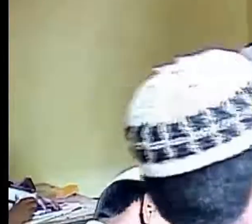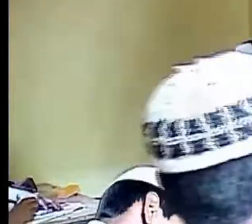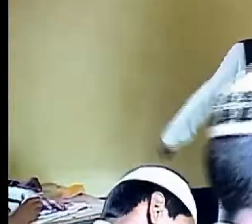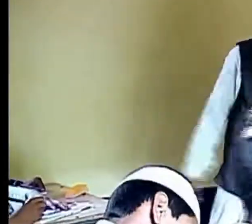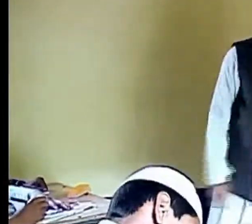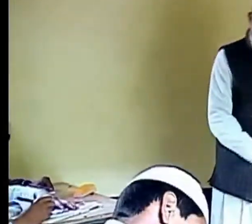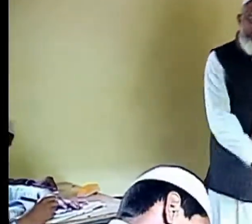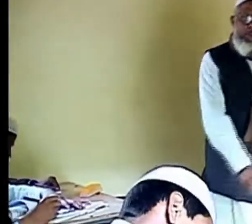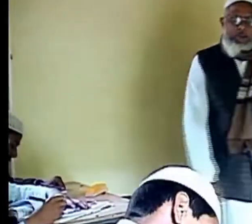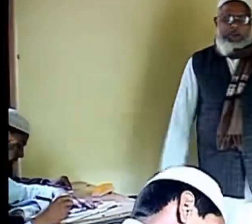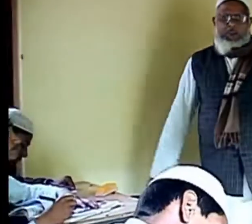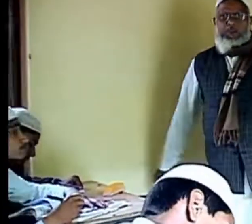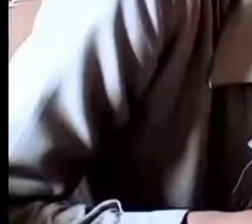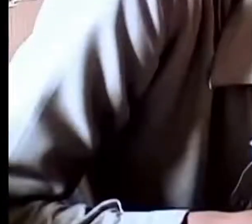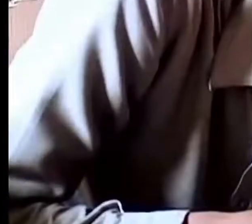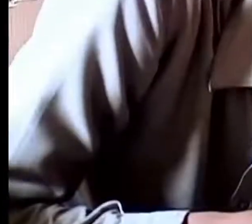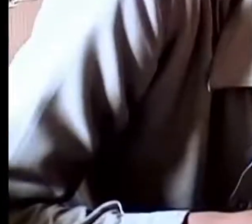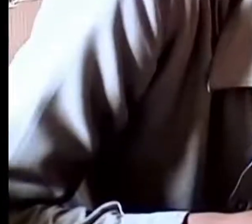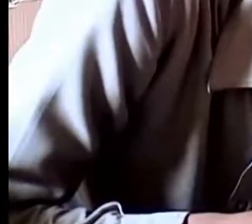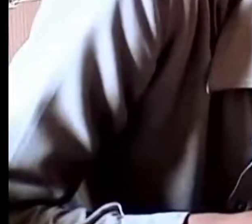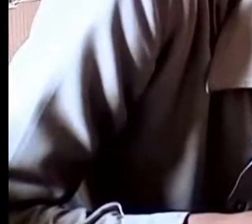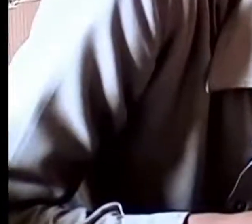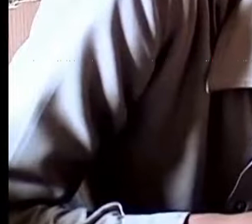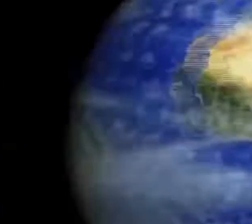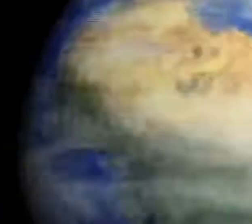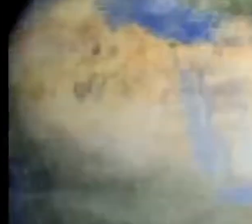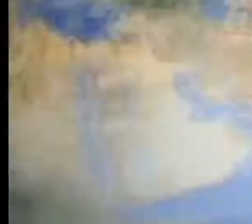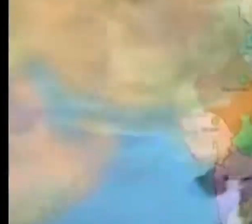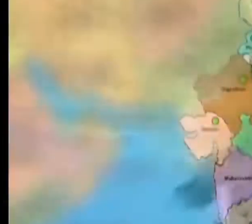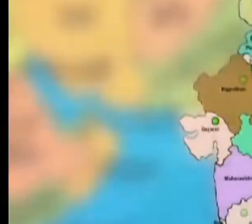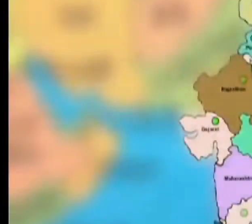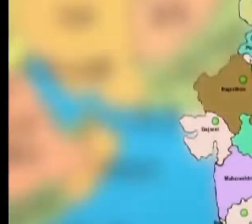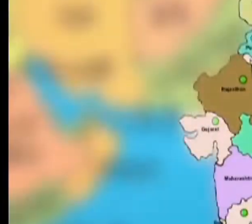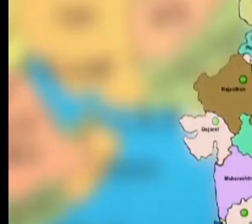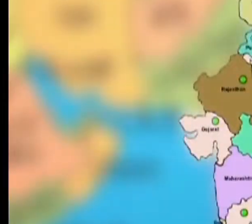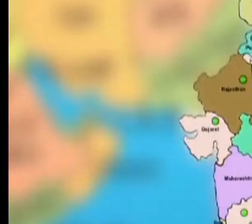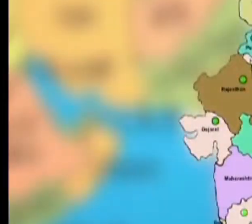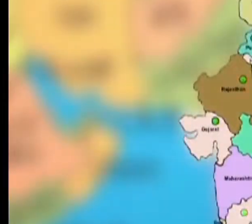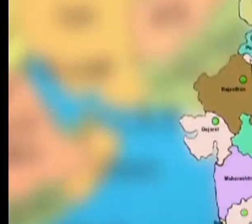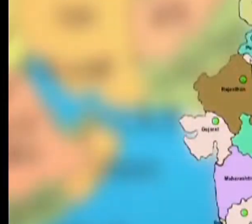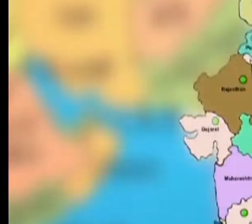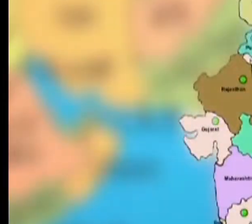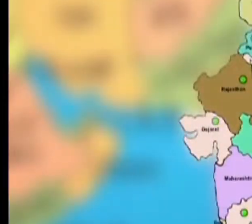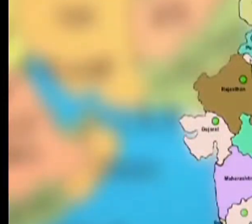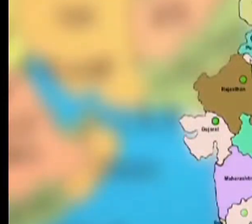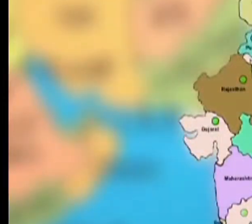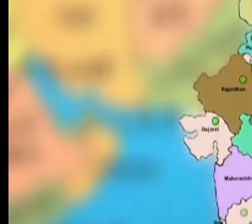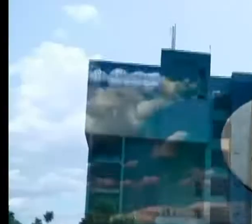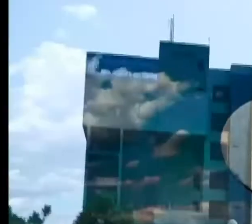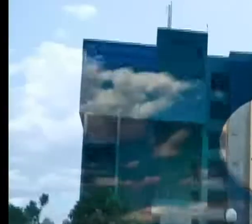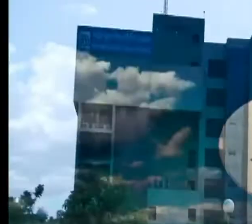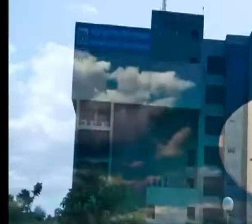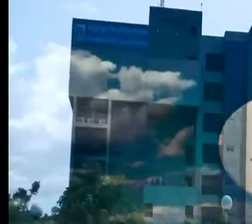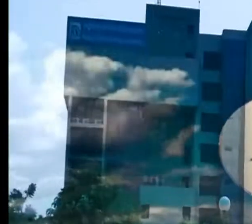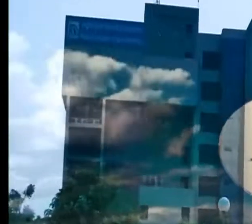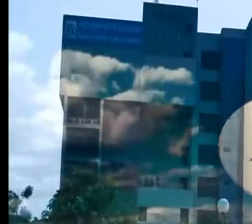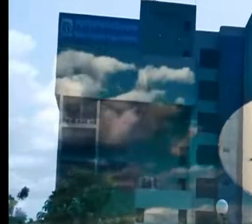मिलता फिर। दुनिया में इसके केंद्र बात